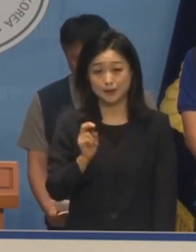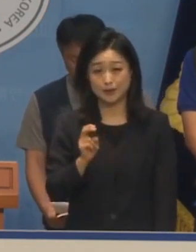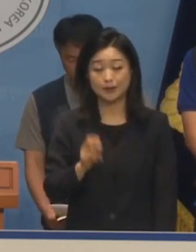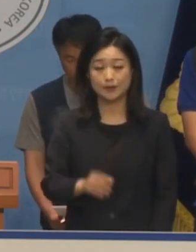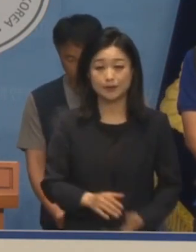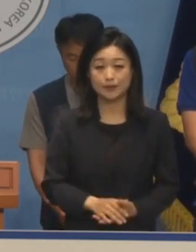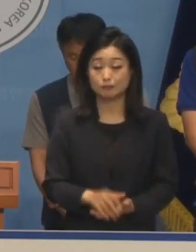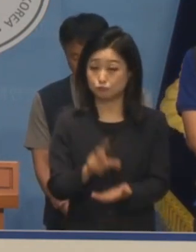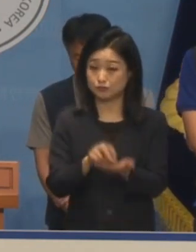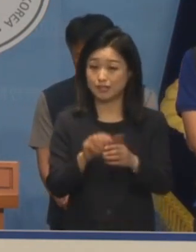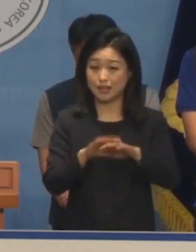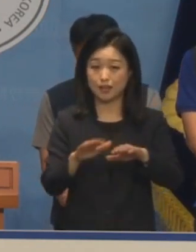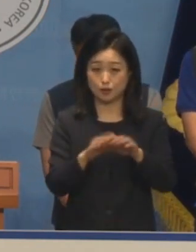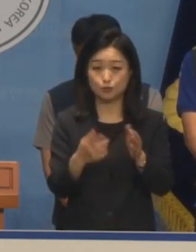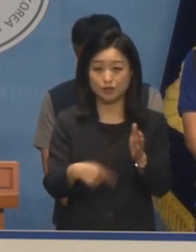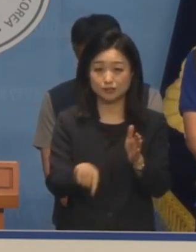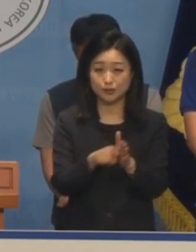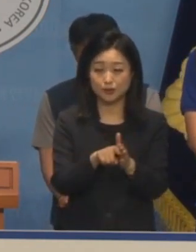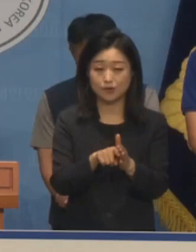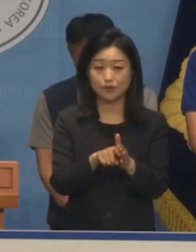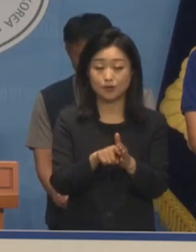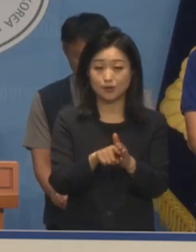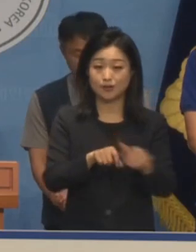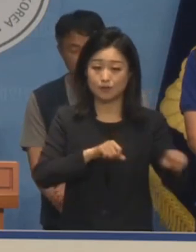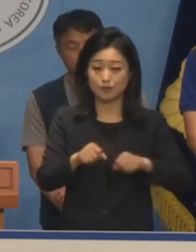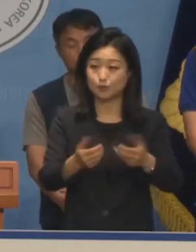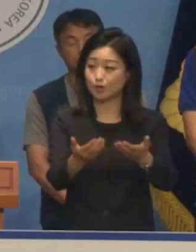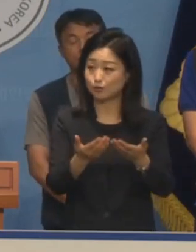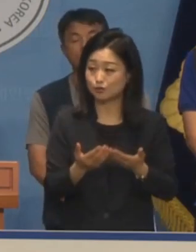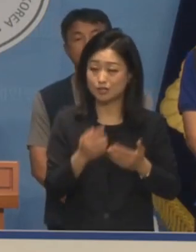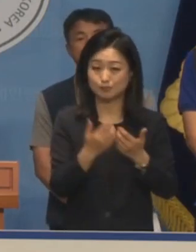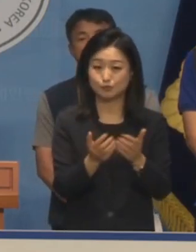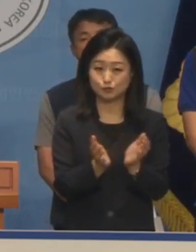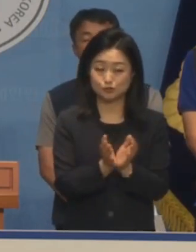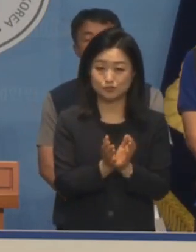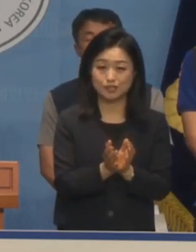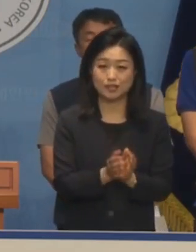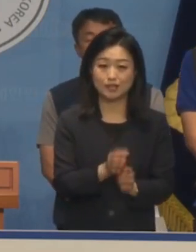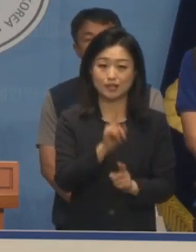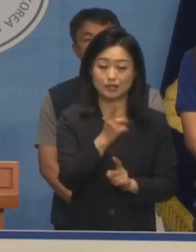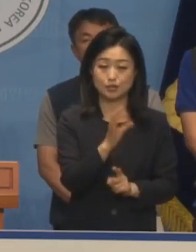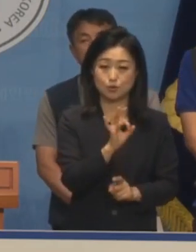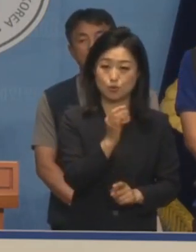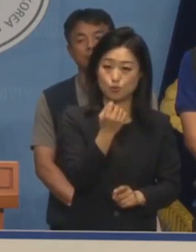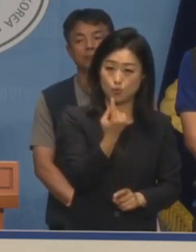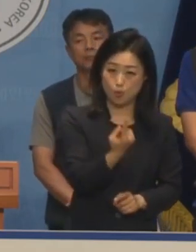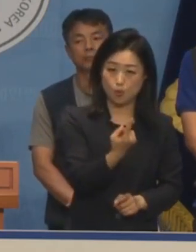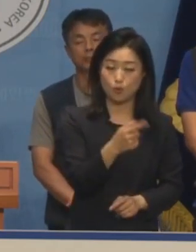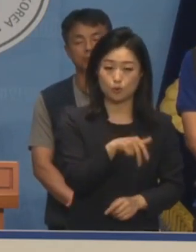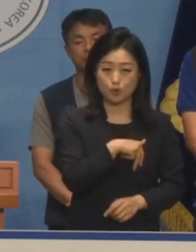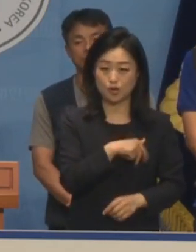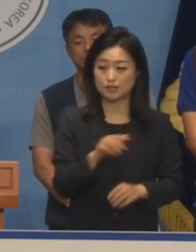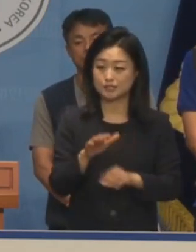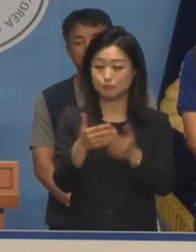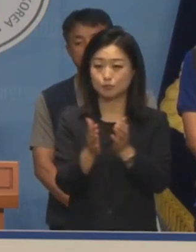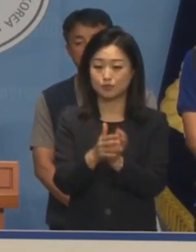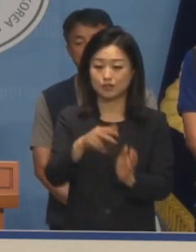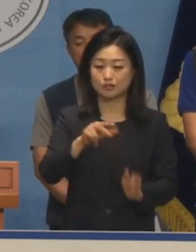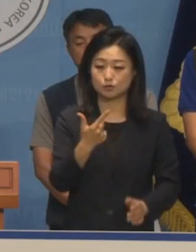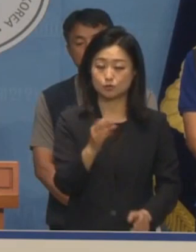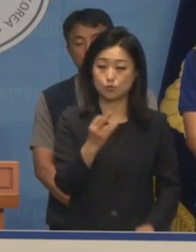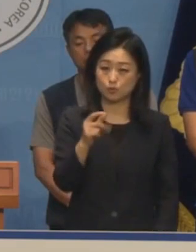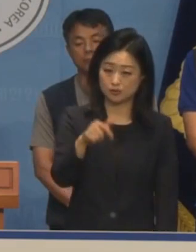그래서이 문제 해결을 위해 나서 주신 어 더불어민주당의 이용 의원님과 어 진보당의 전종덕